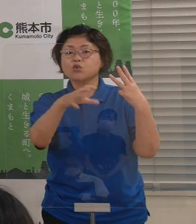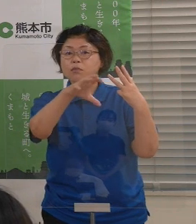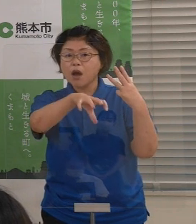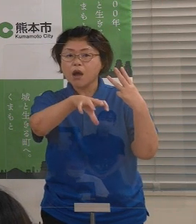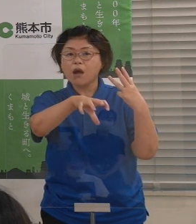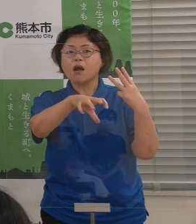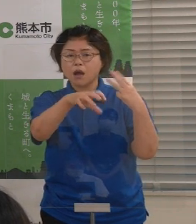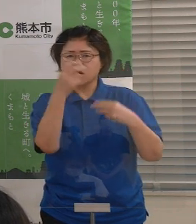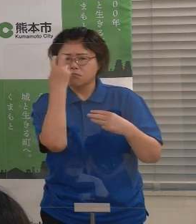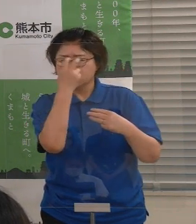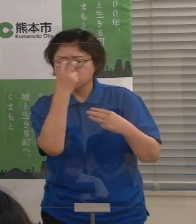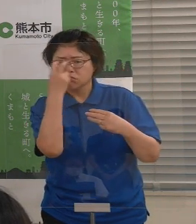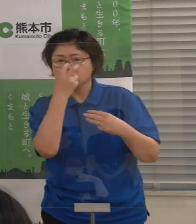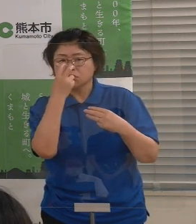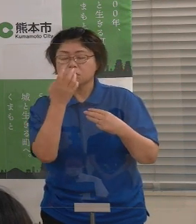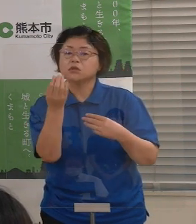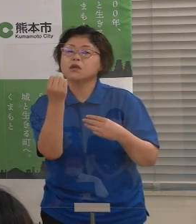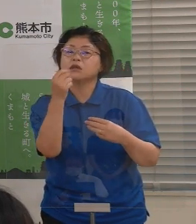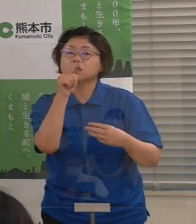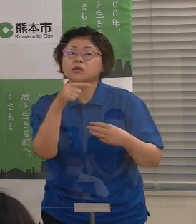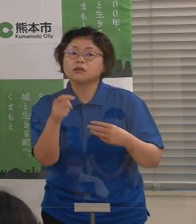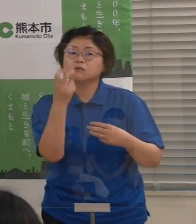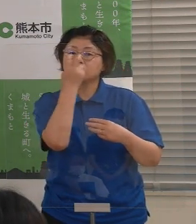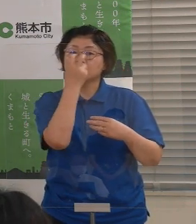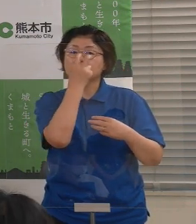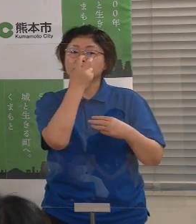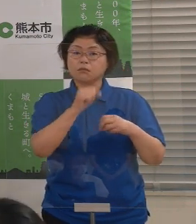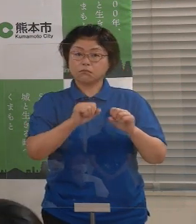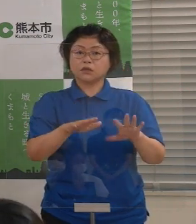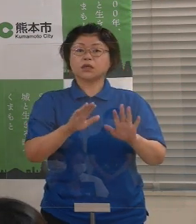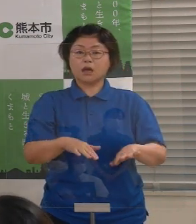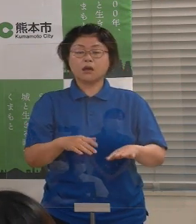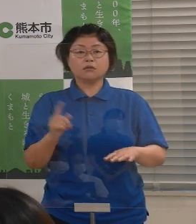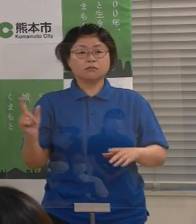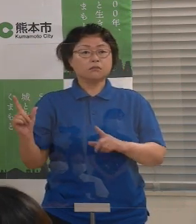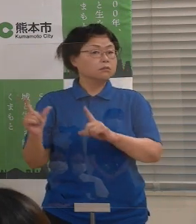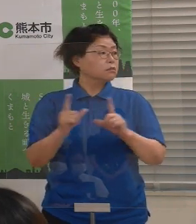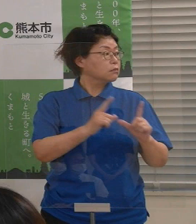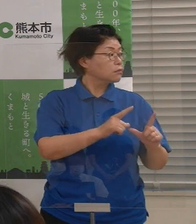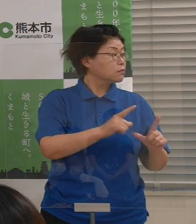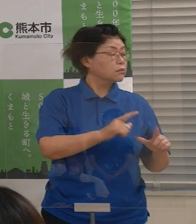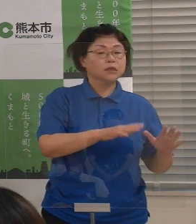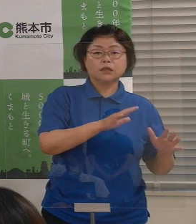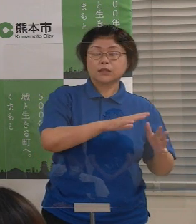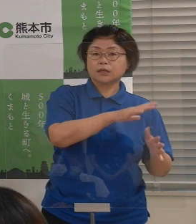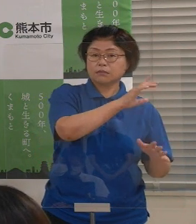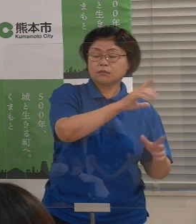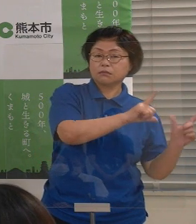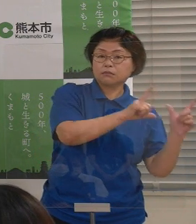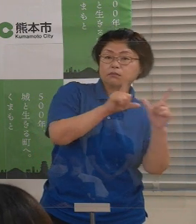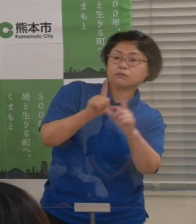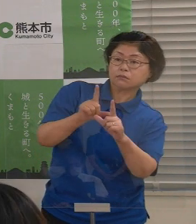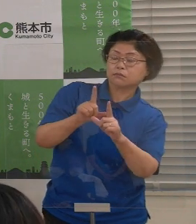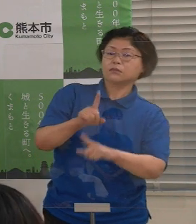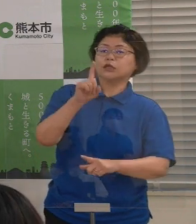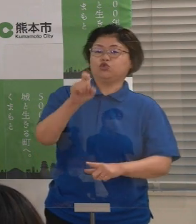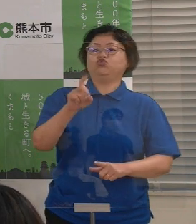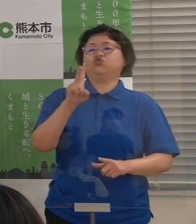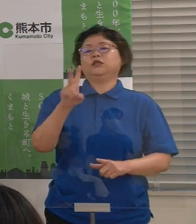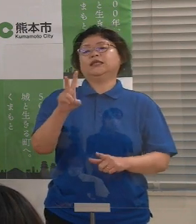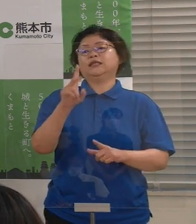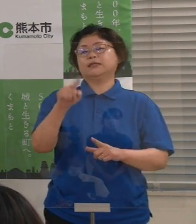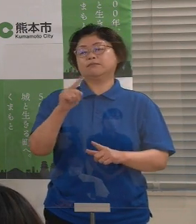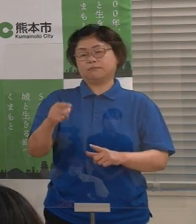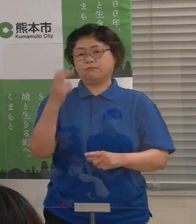の検査をなさっているか分かりますか。 検査自体の数は大体分かります。 本日で12名でございまして、あの